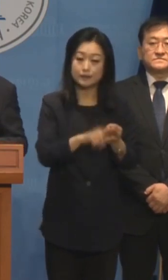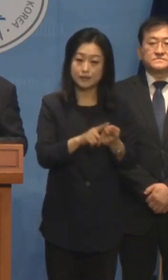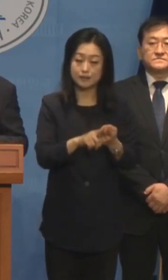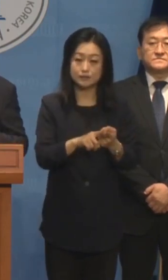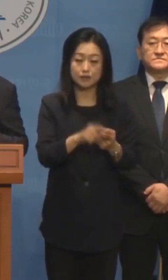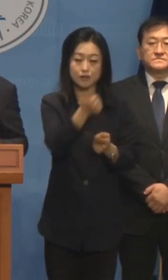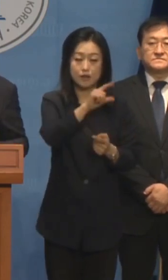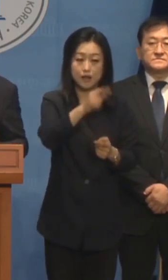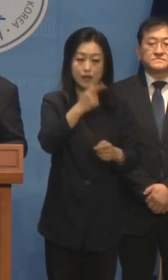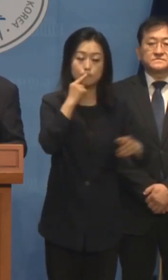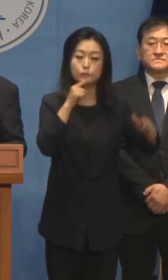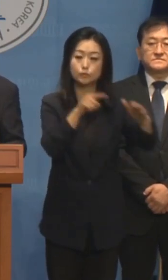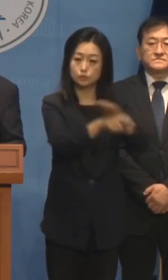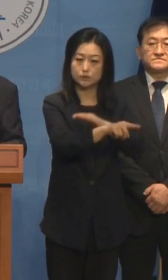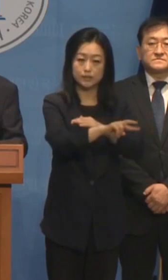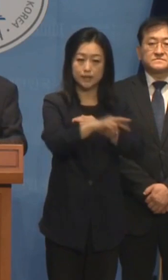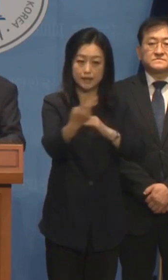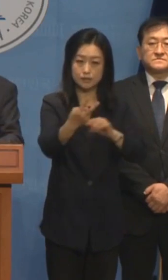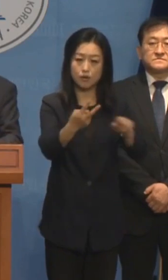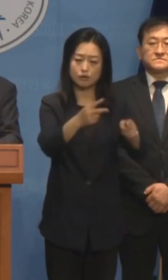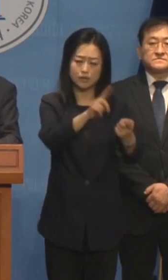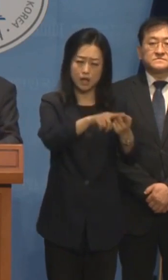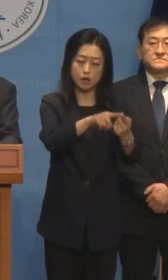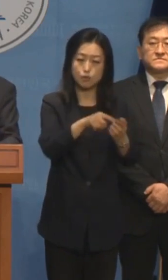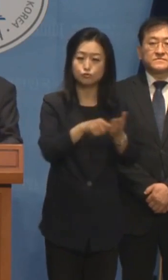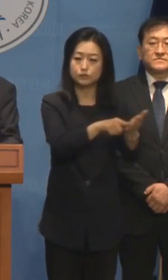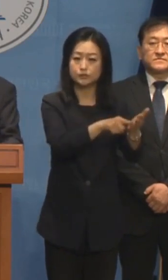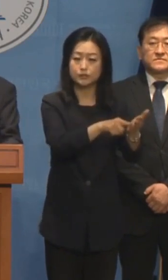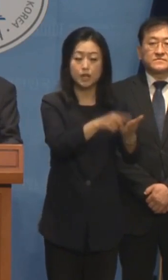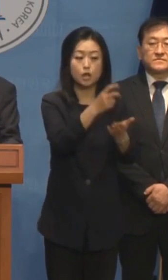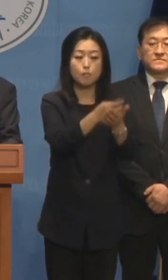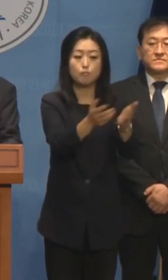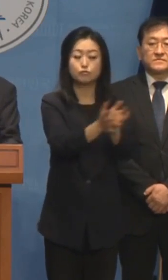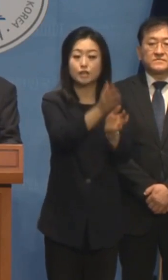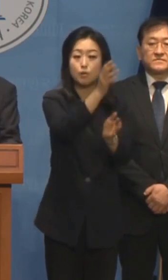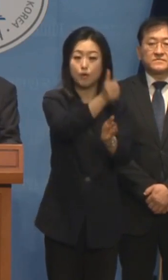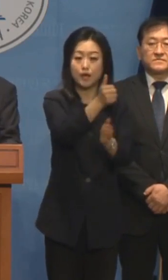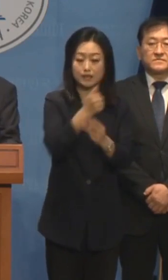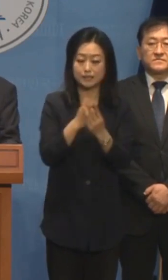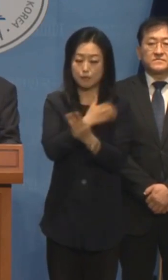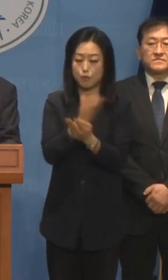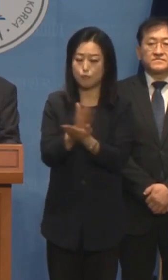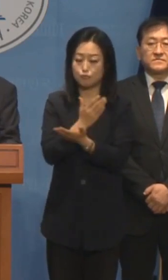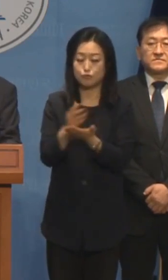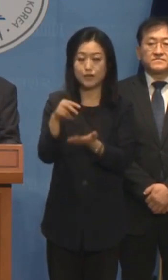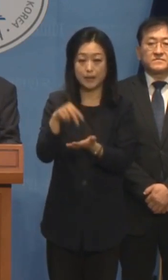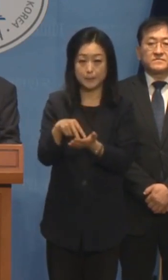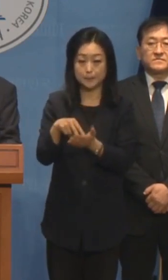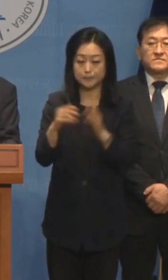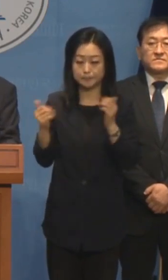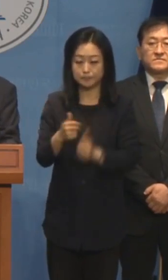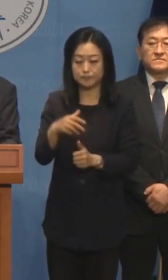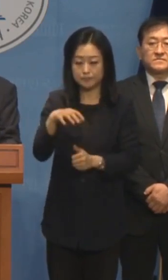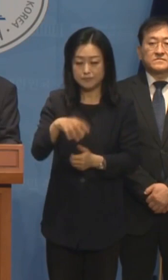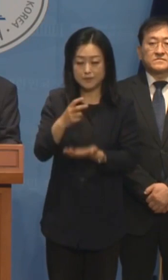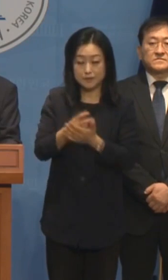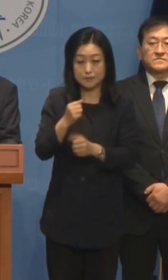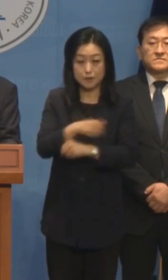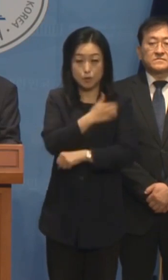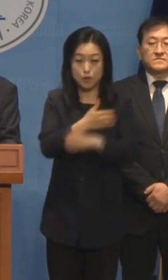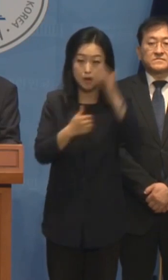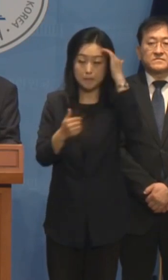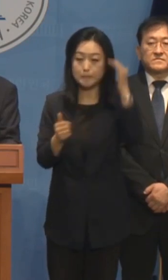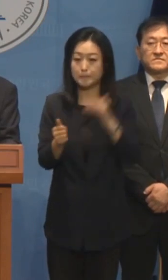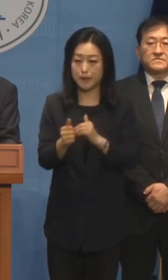아직도 정상화되지 않고 있습니다. 일개 법무장관이 삼권 분립의 헌법 정신을 어지럽힌 것입니다.